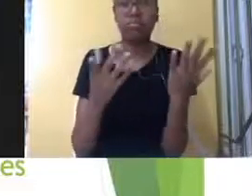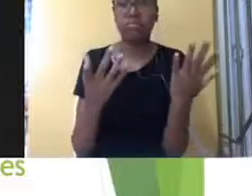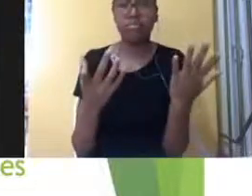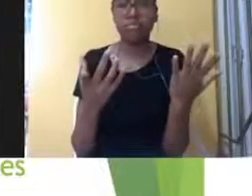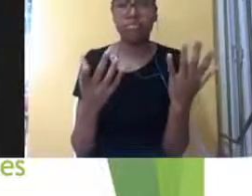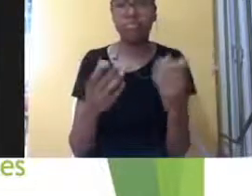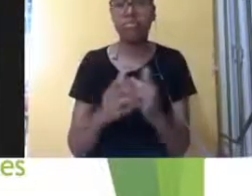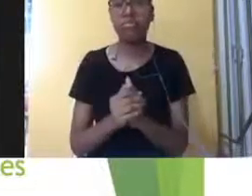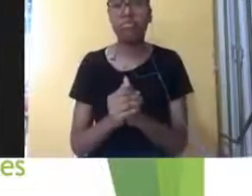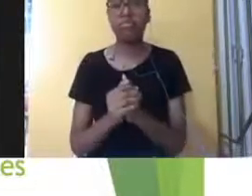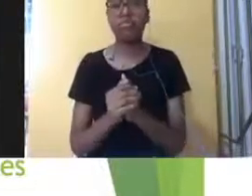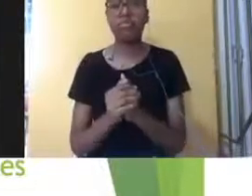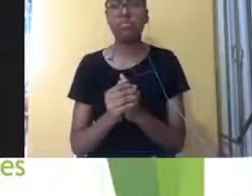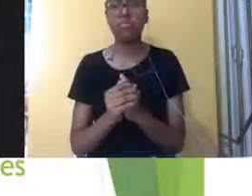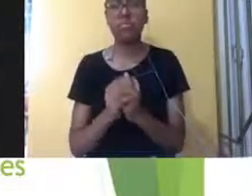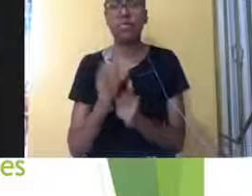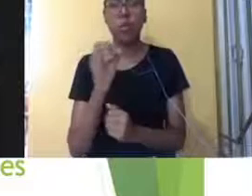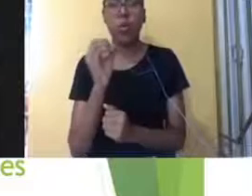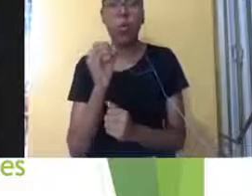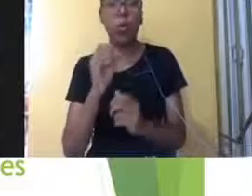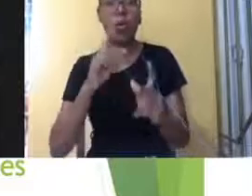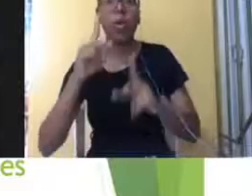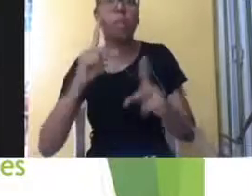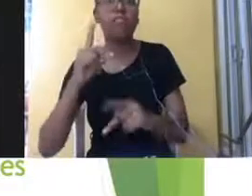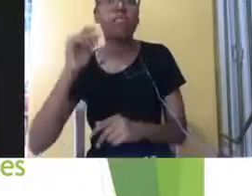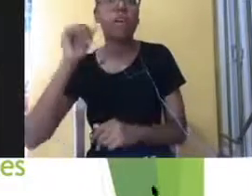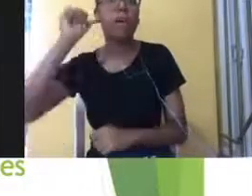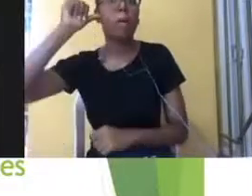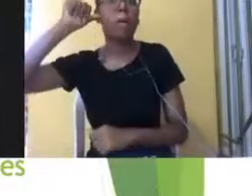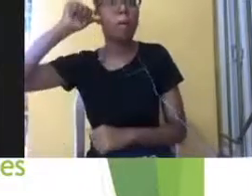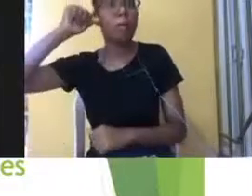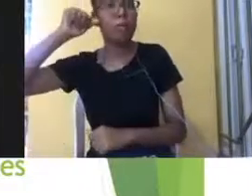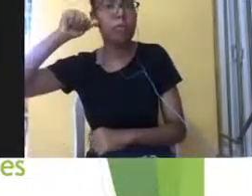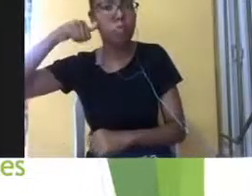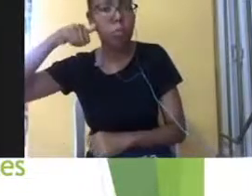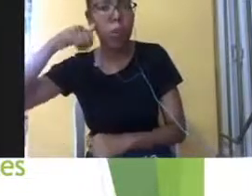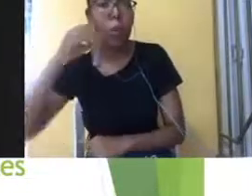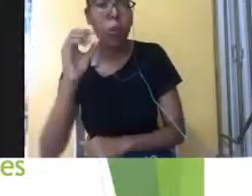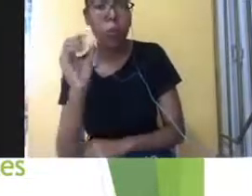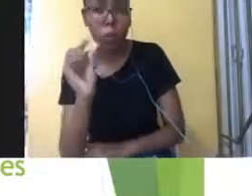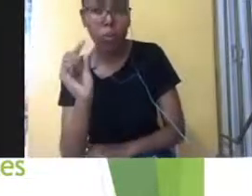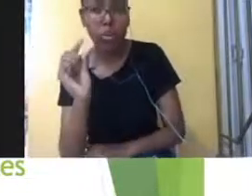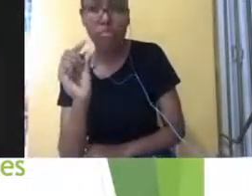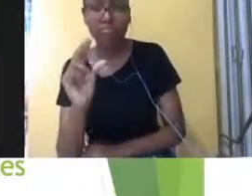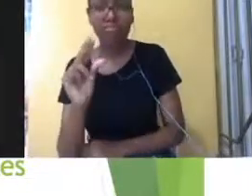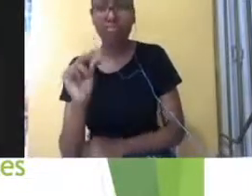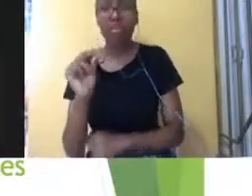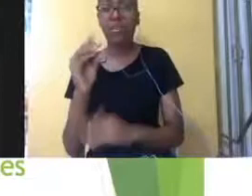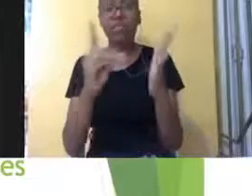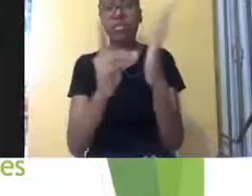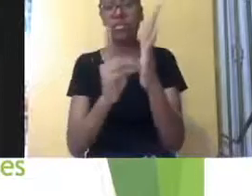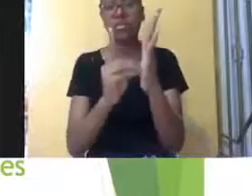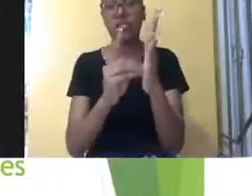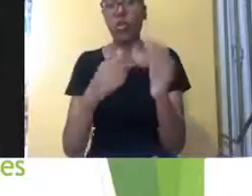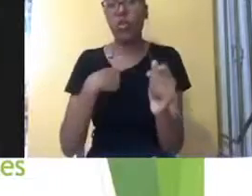con pérdida auditiva con una discapacidad. Lo veo más bien como un grupo minoritario, con